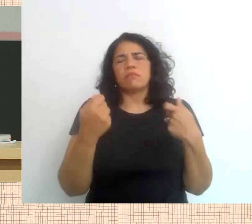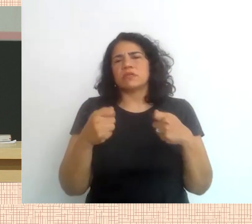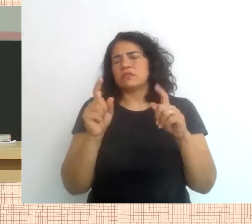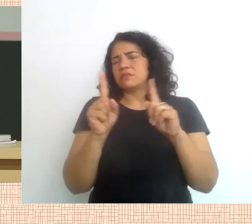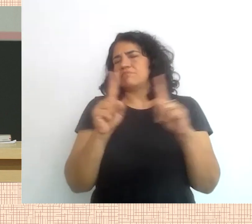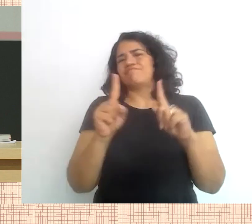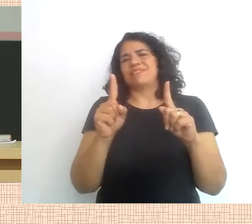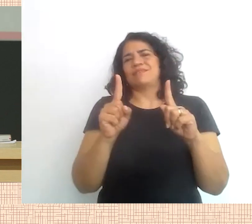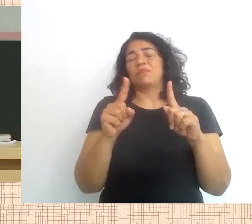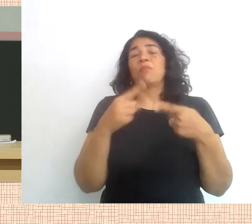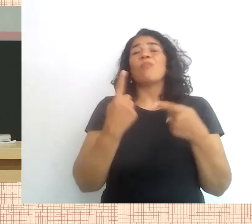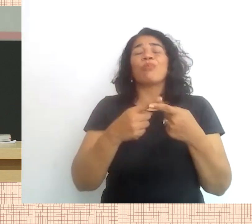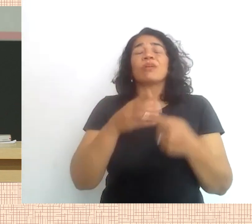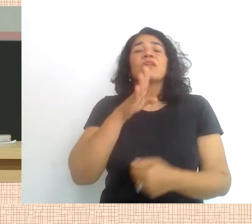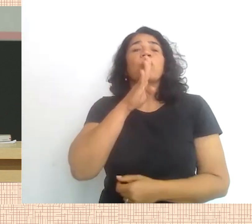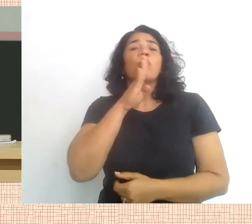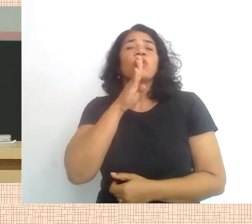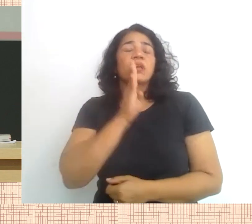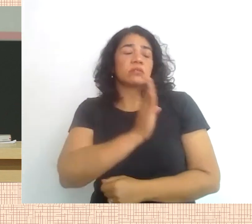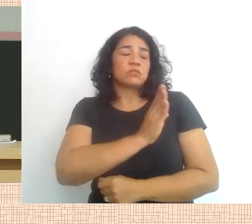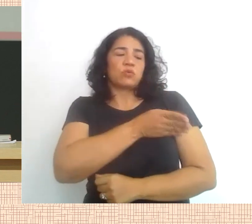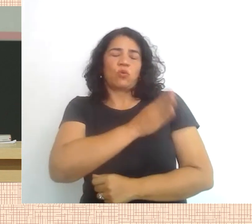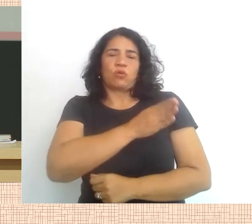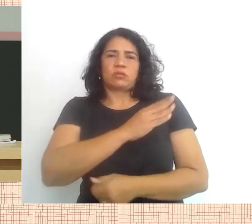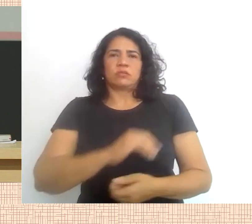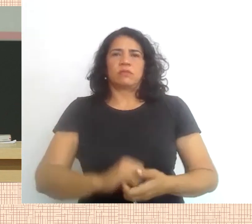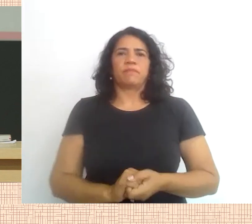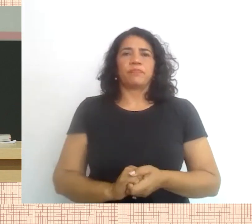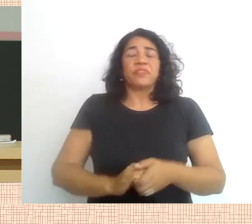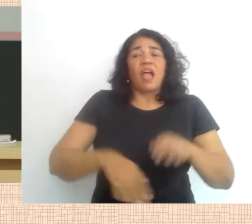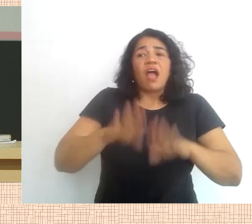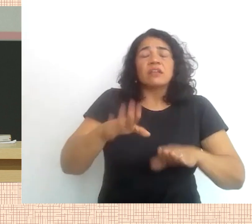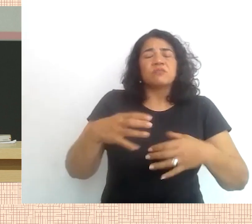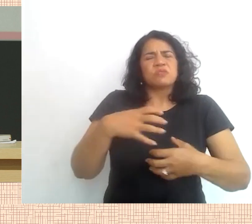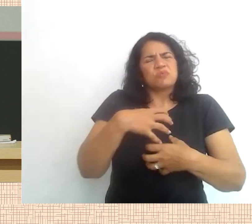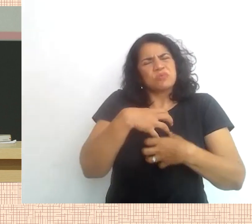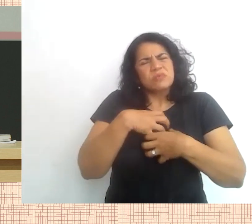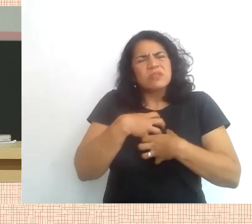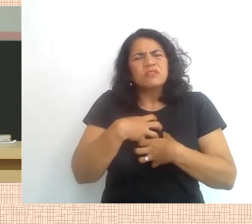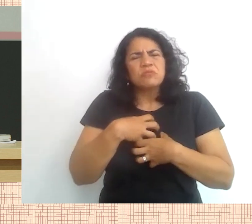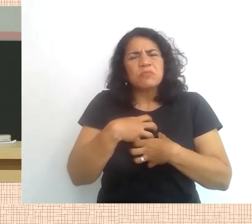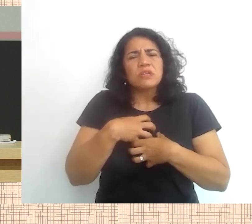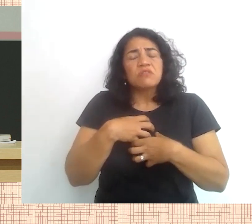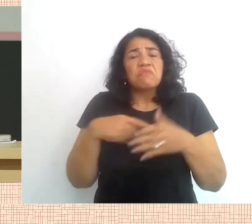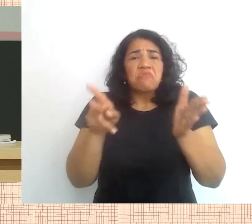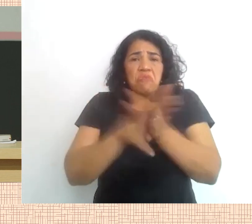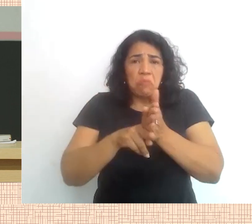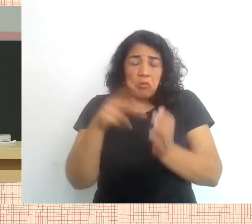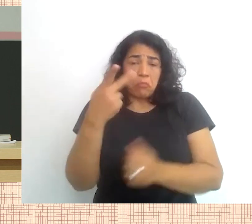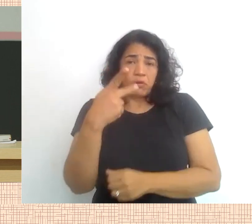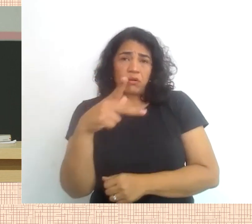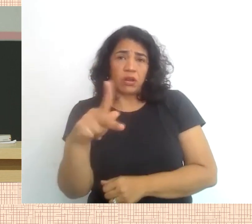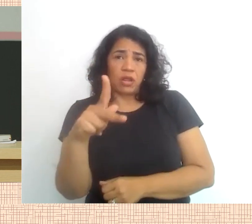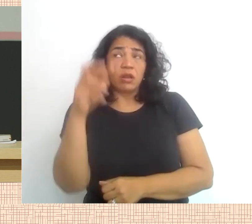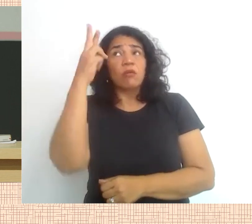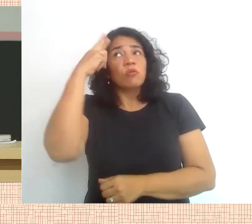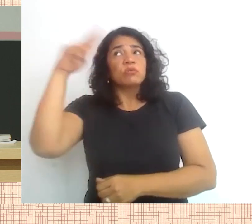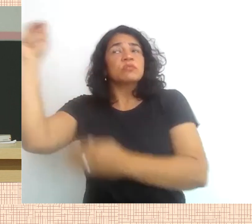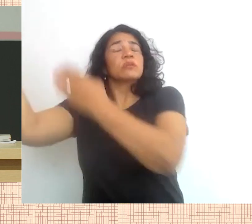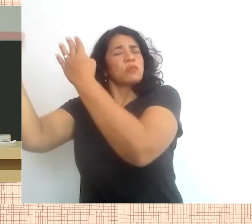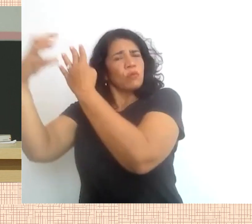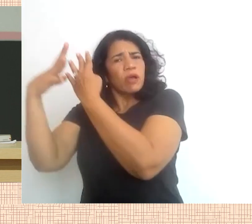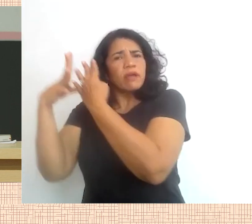O sentimento, irmão, muitas vezes, se o sentimento for ele próprio, o Senhor vai revelar. Mas se o sentimento for de Deus, e